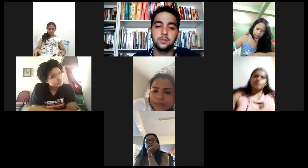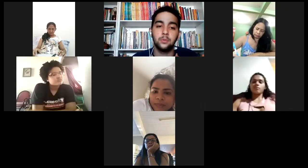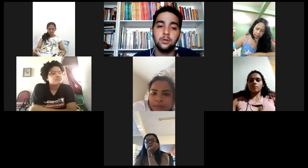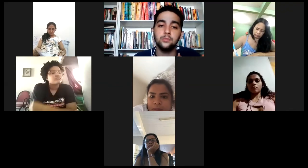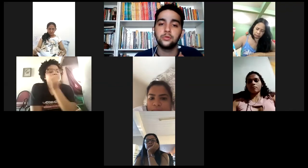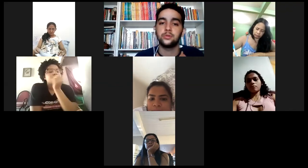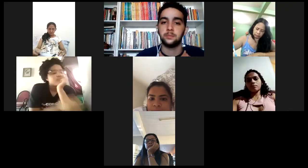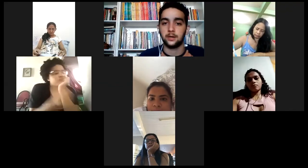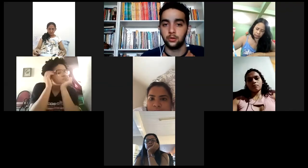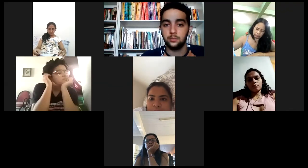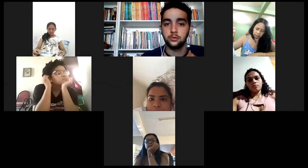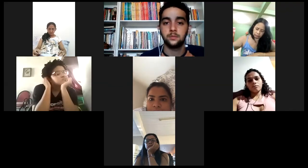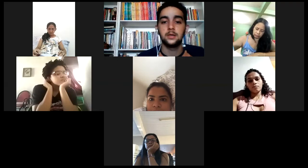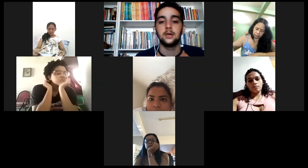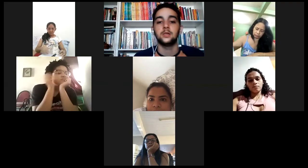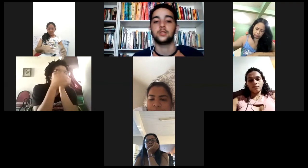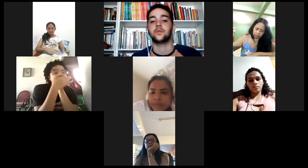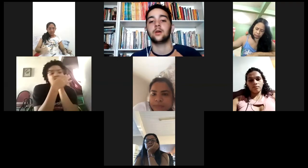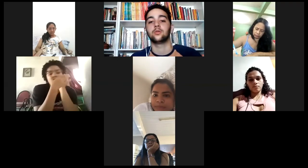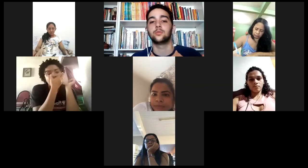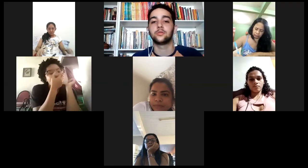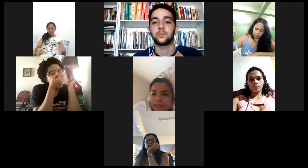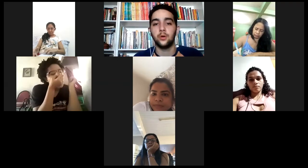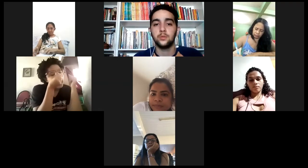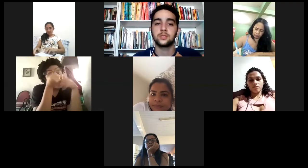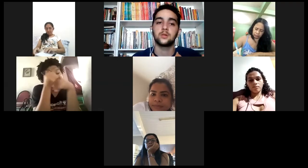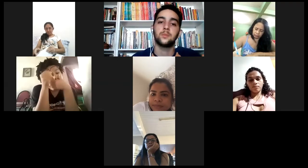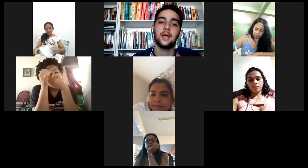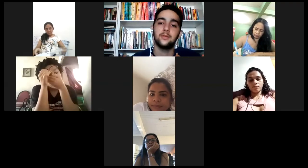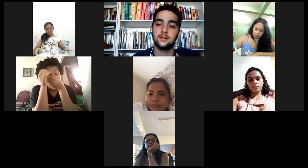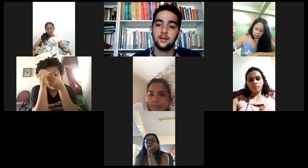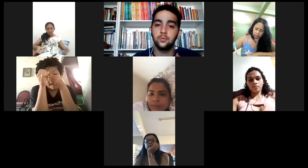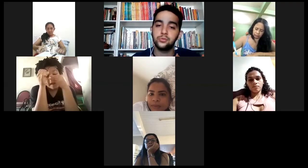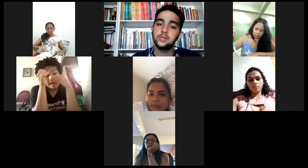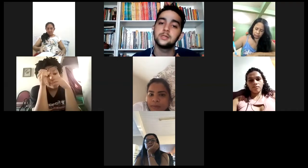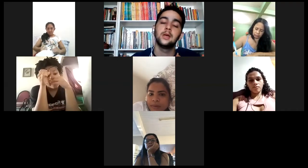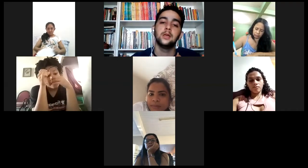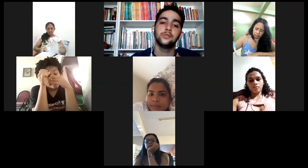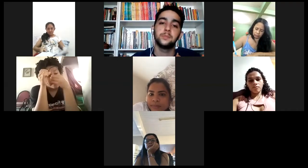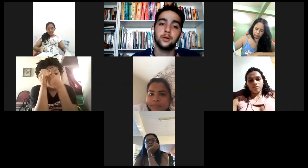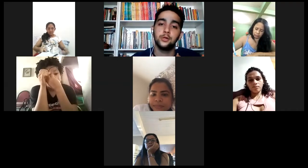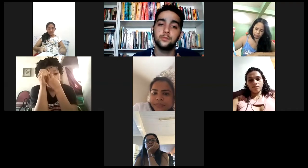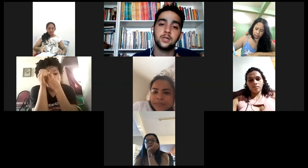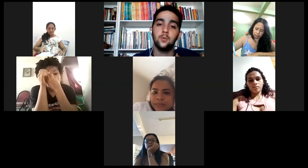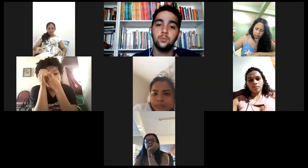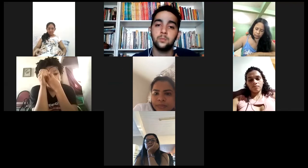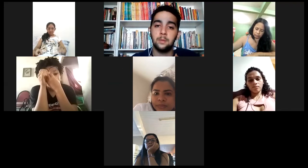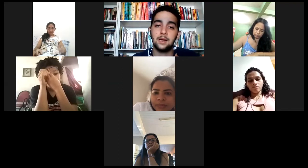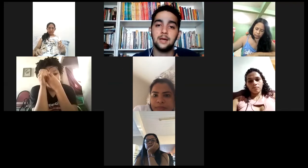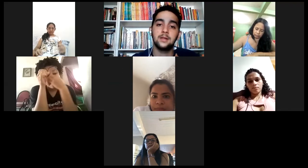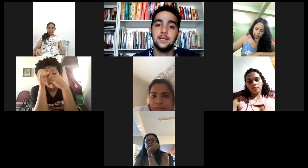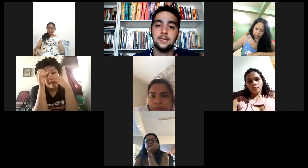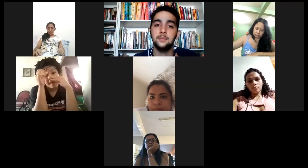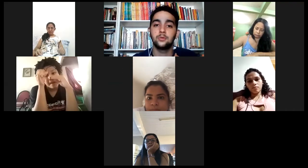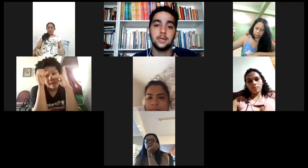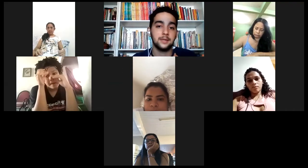os hipônimos e os hiperônimos. A gente falou sobre os hipônimos, que são palavras avulsas, e os hiperônimos, que é uma